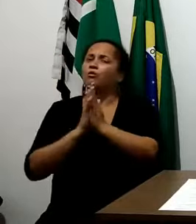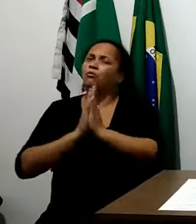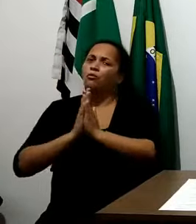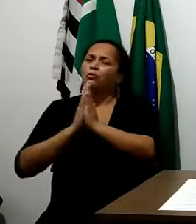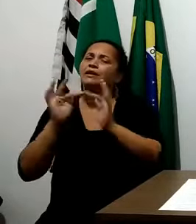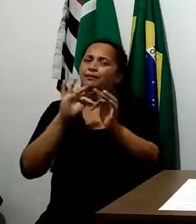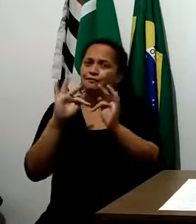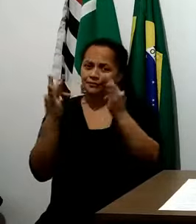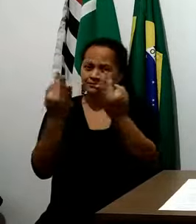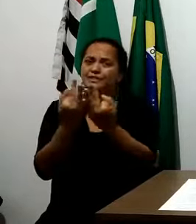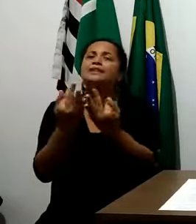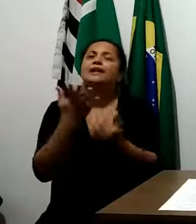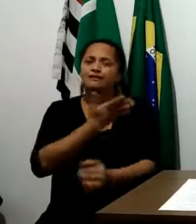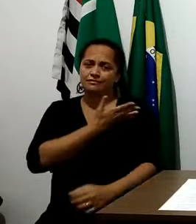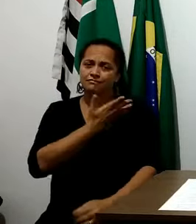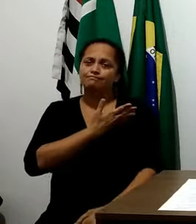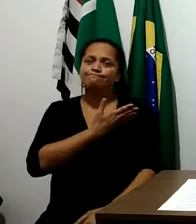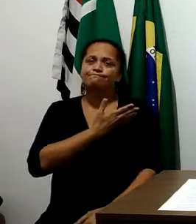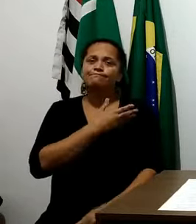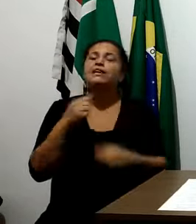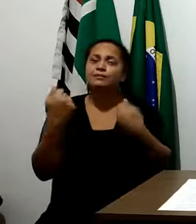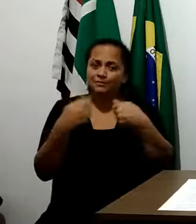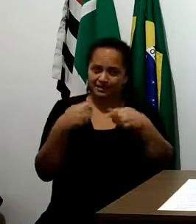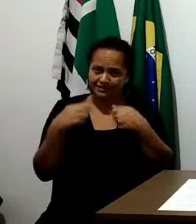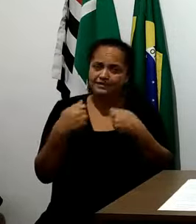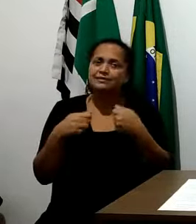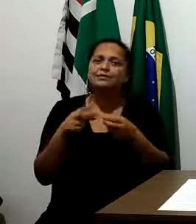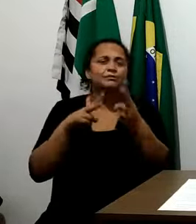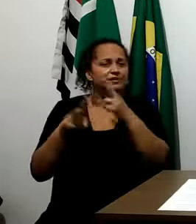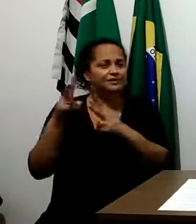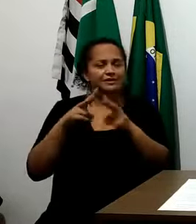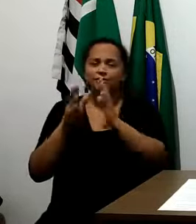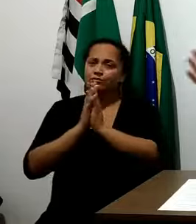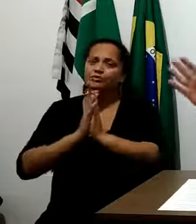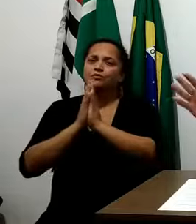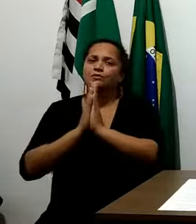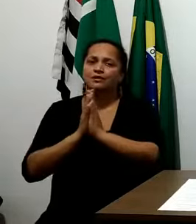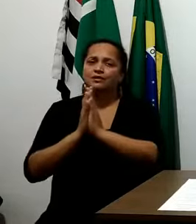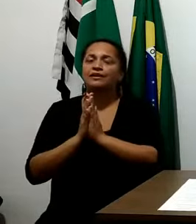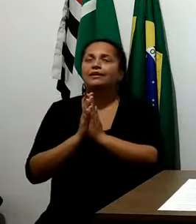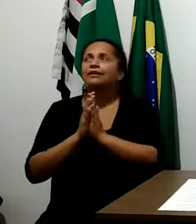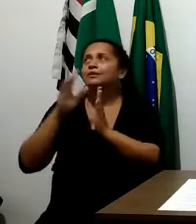e amigos. Nós temos que fazer o nosso papel e fazer com que Deus mude a